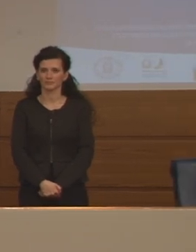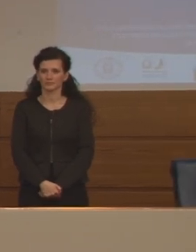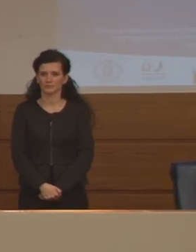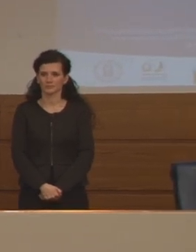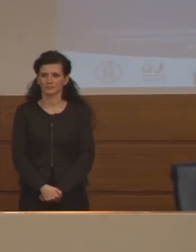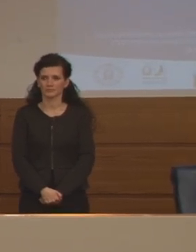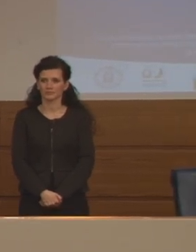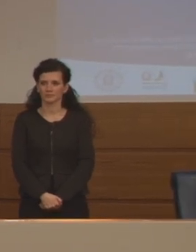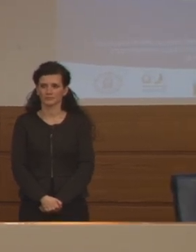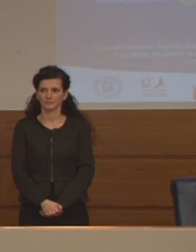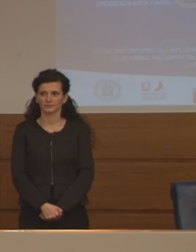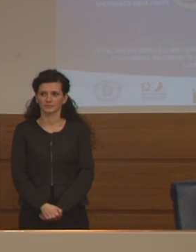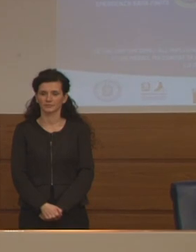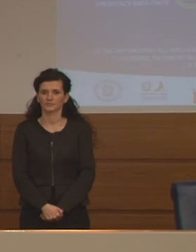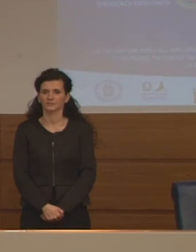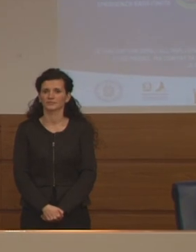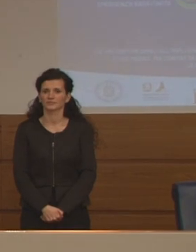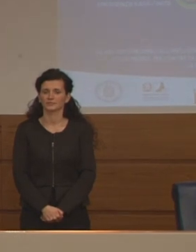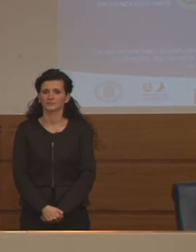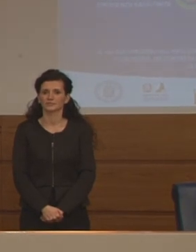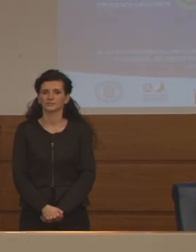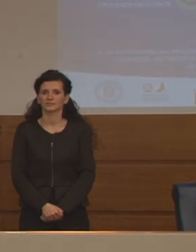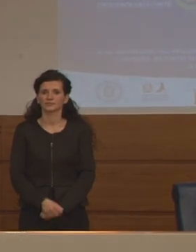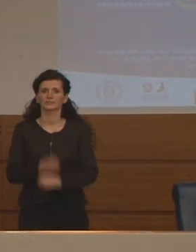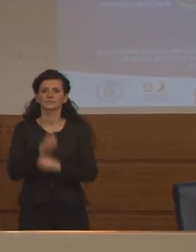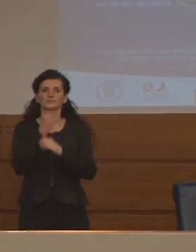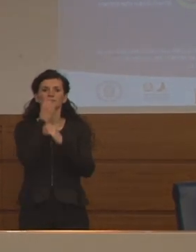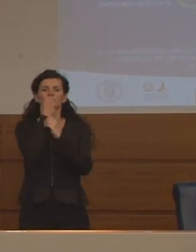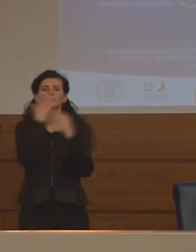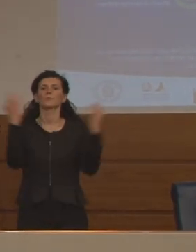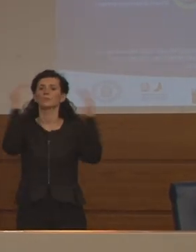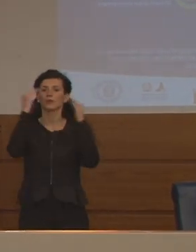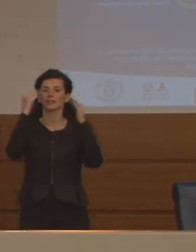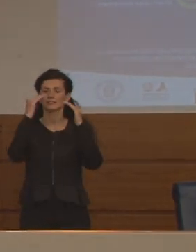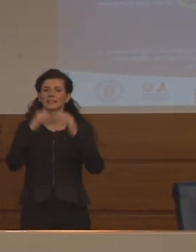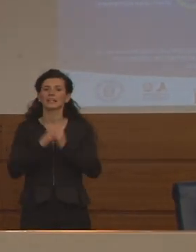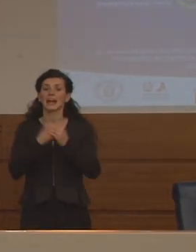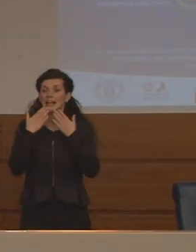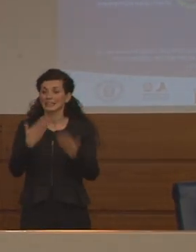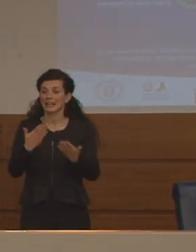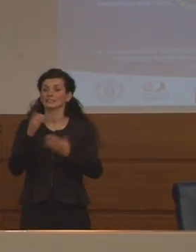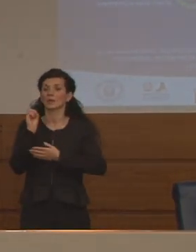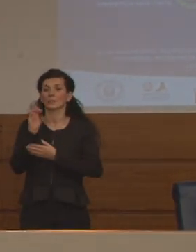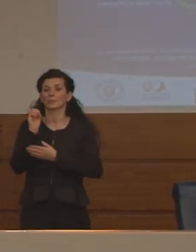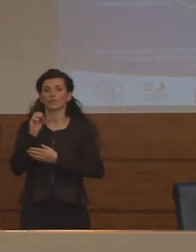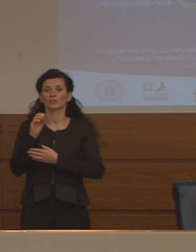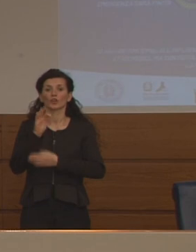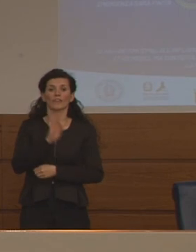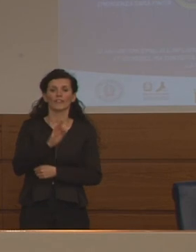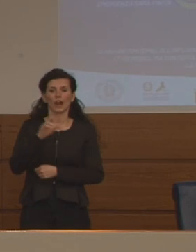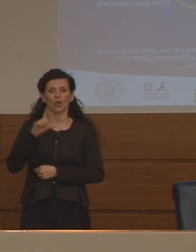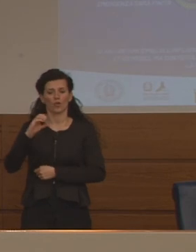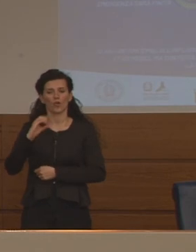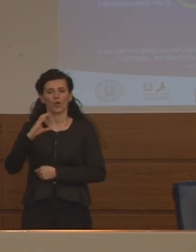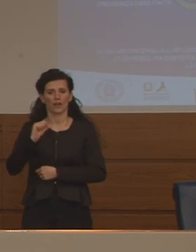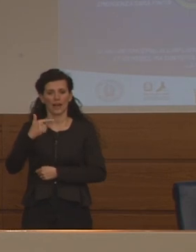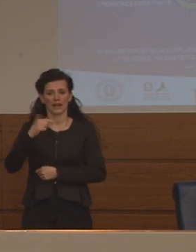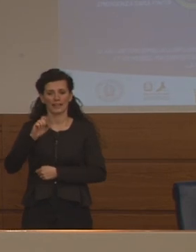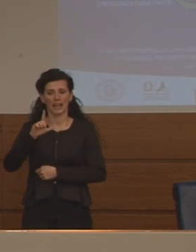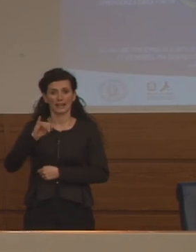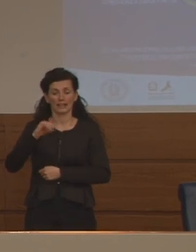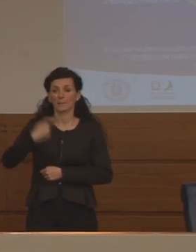allora buona sera intanto ringrazio il professore franco locatelli presidente del